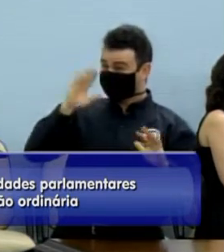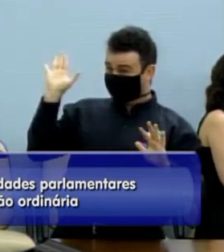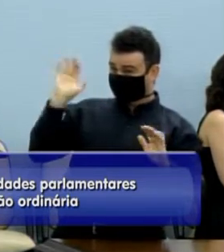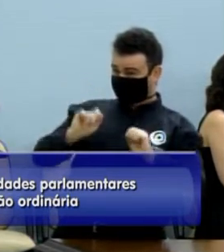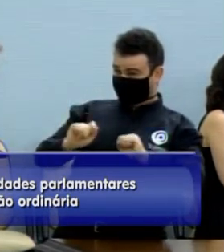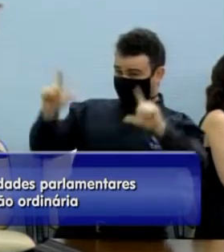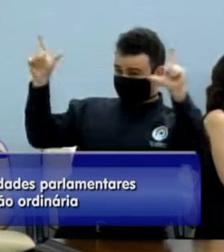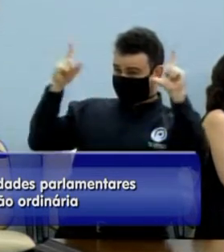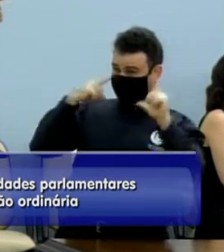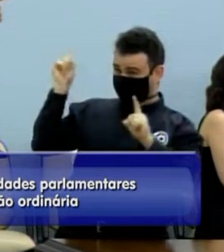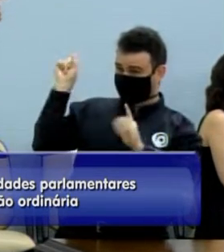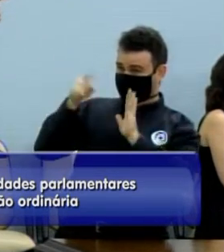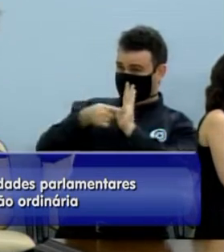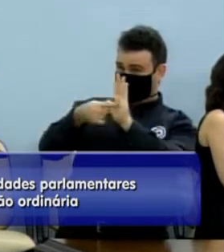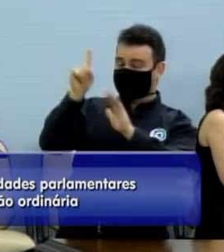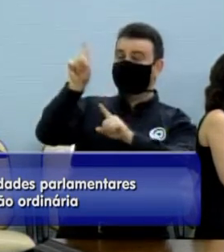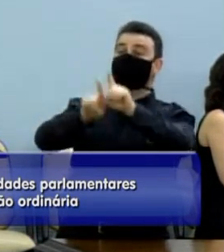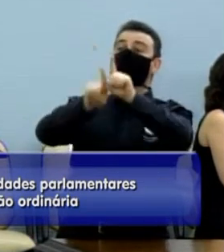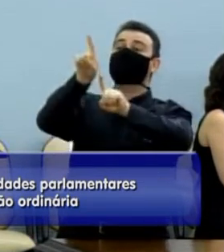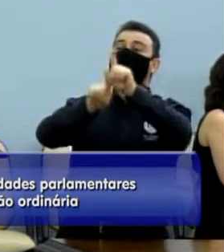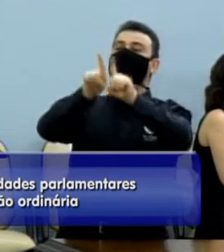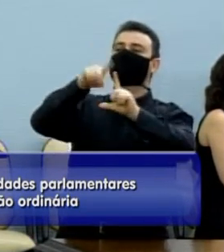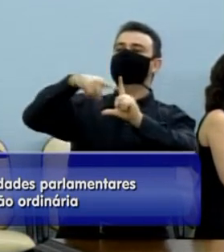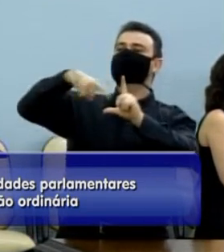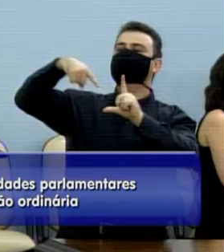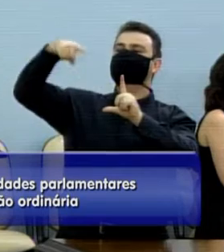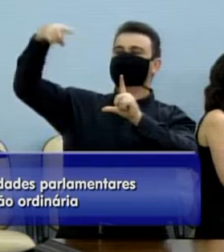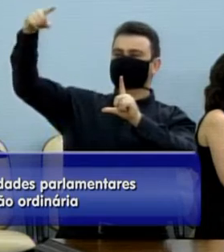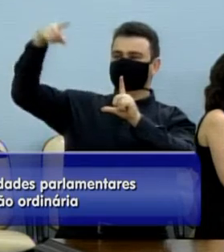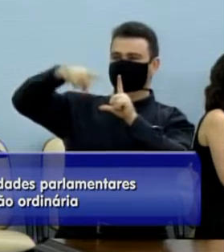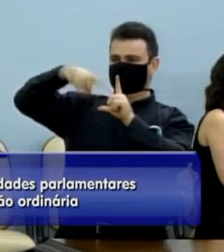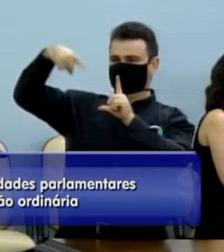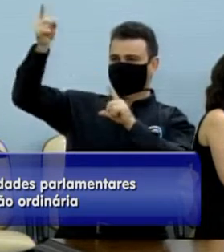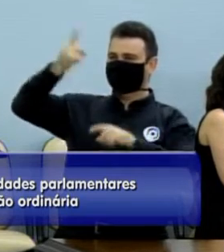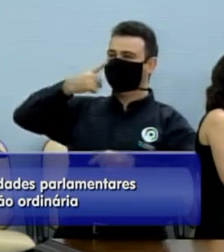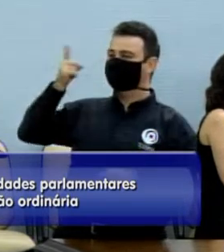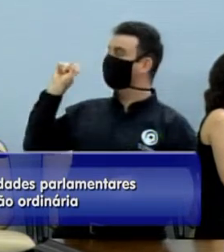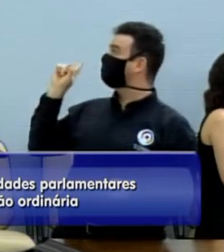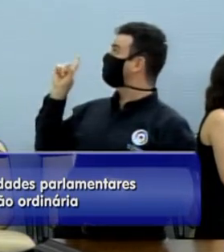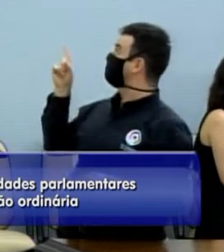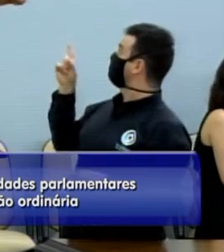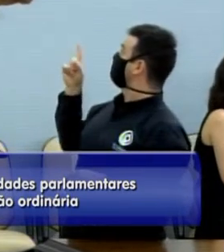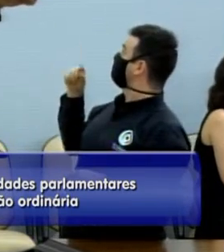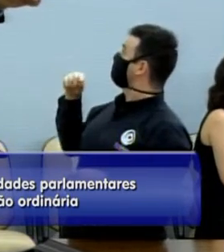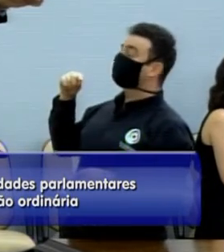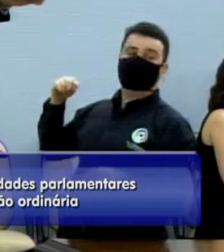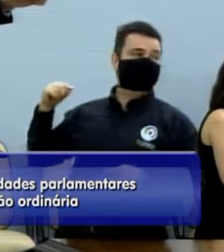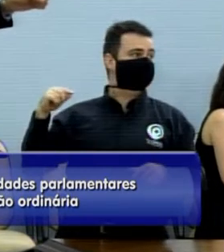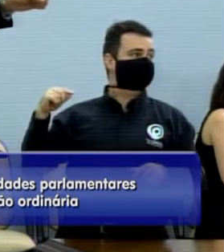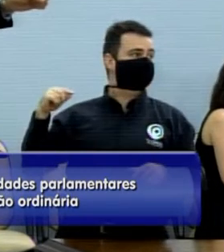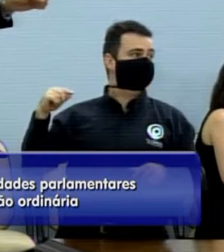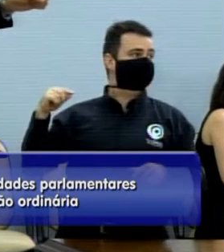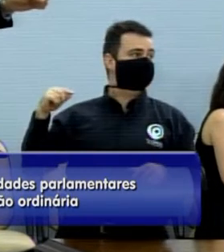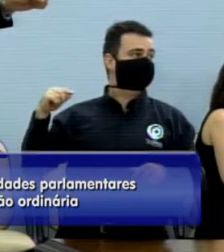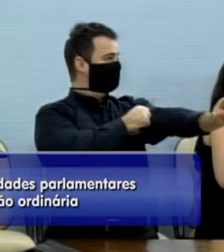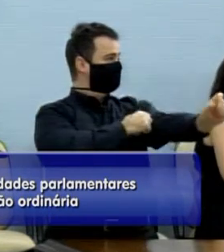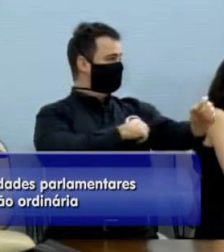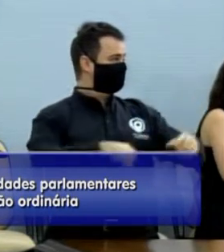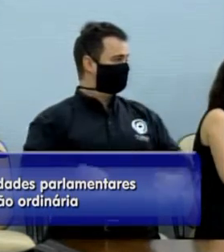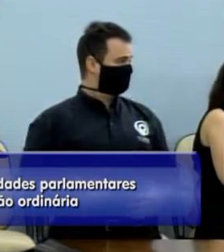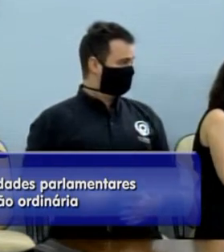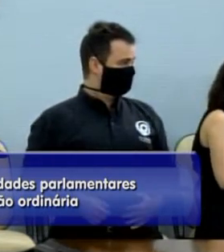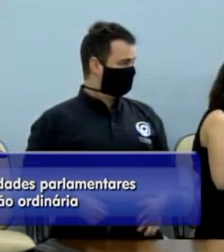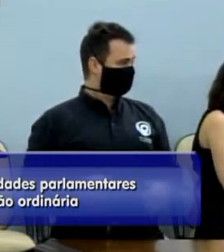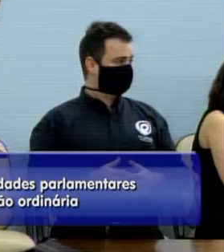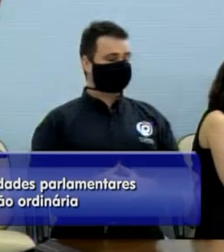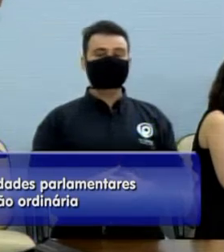já está na tela, o gráfico, né? Já está? Ah, tá. Ah, está ali, está certo. Ficar em